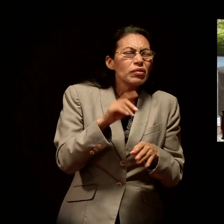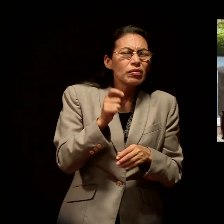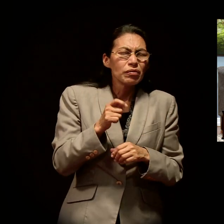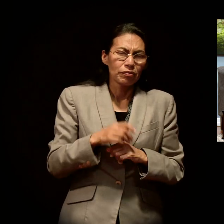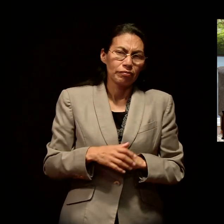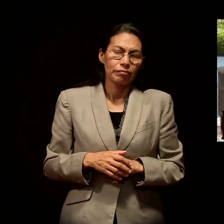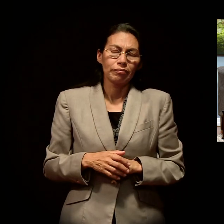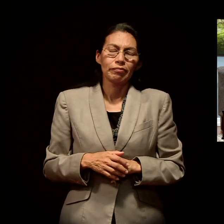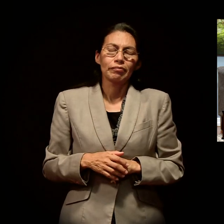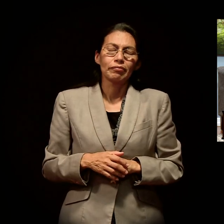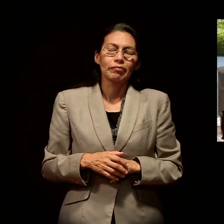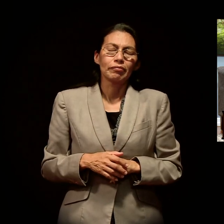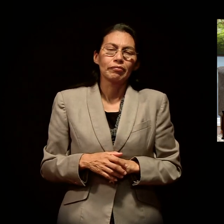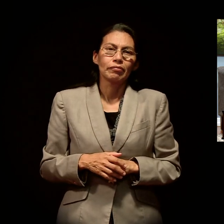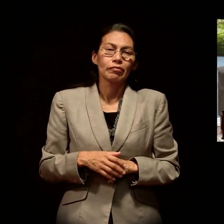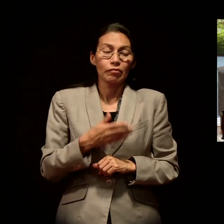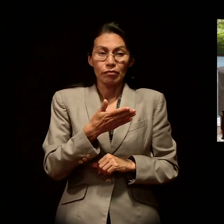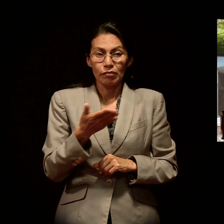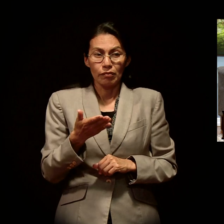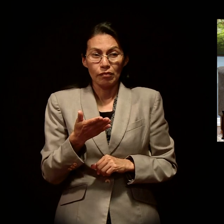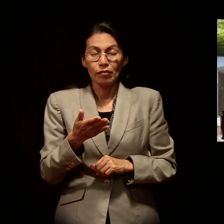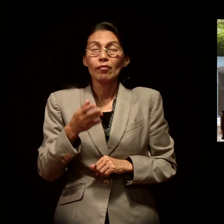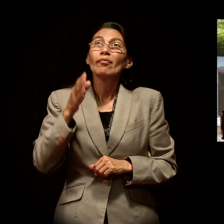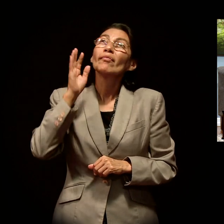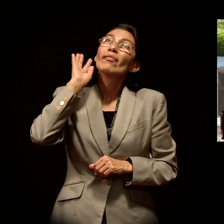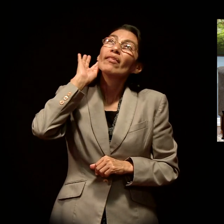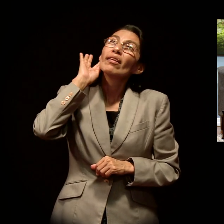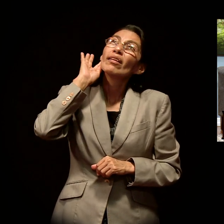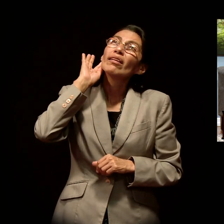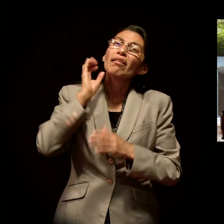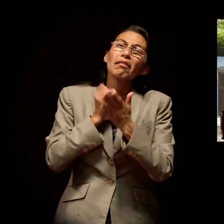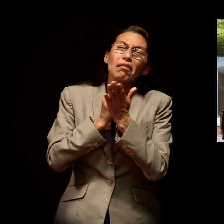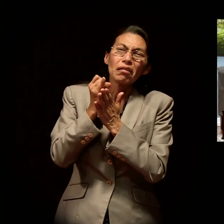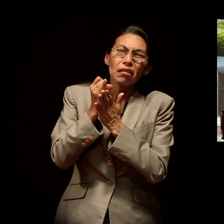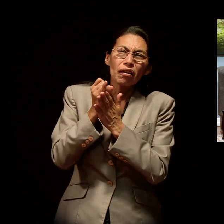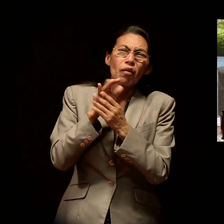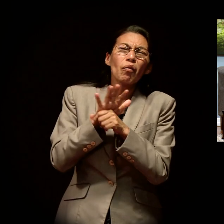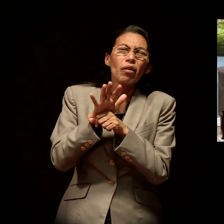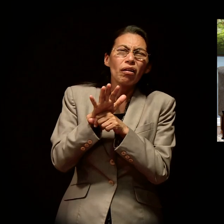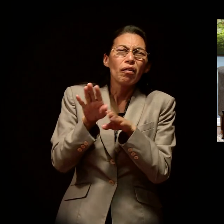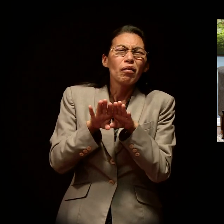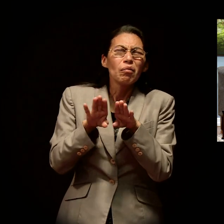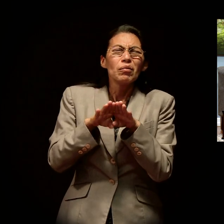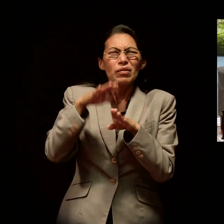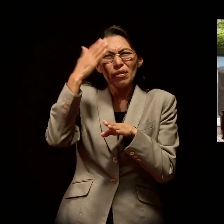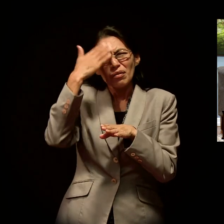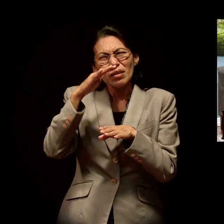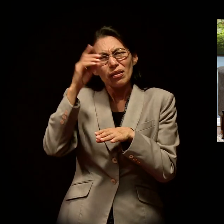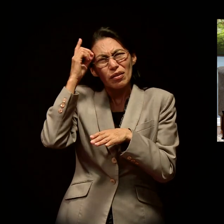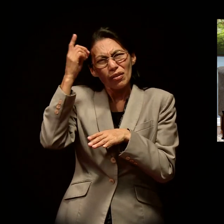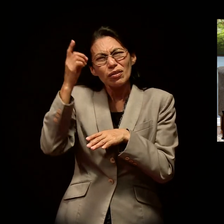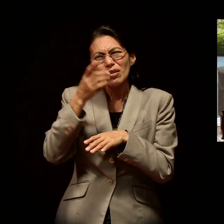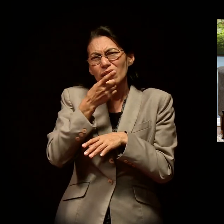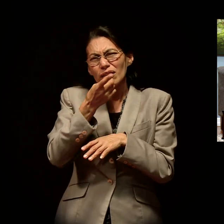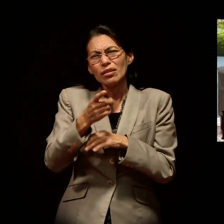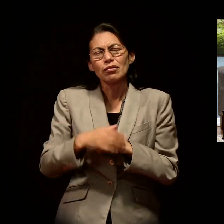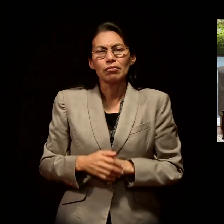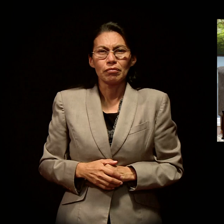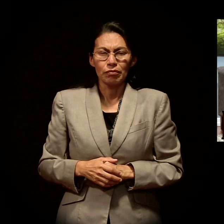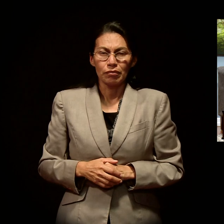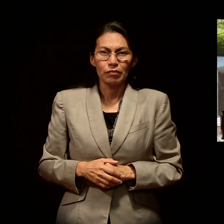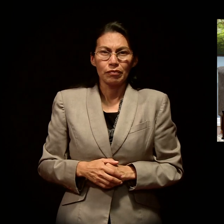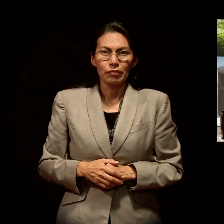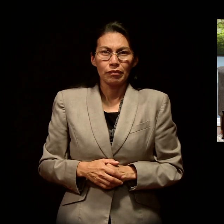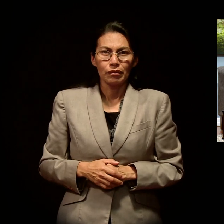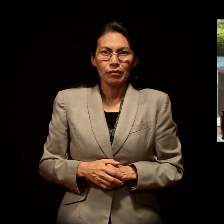a su vida pastor en su vida cuando usted tiene que tomar una decisión Cómo sabe que es Dios quien